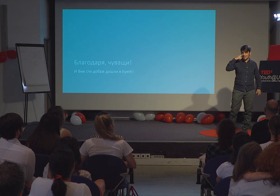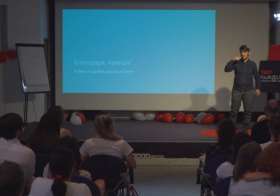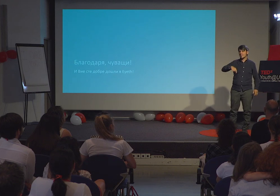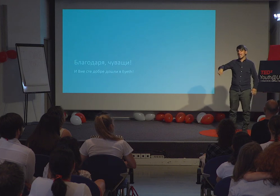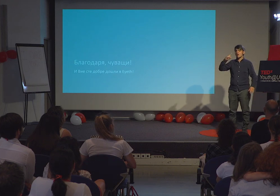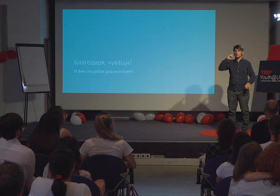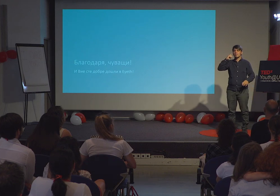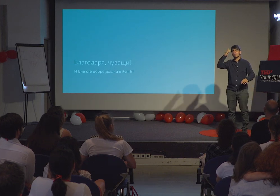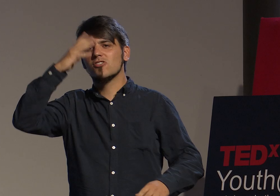очите.